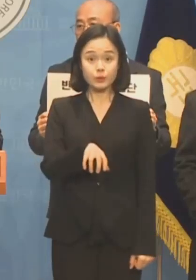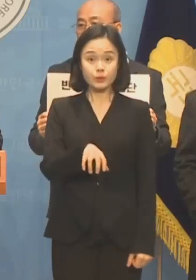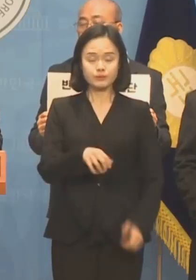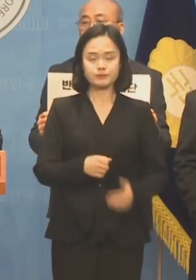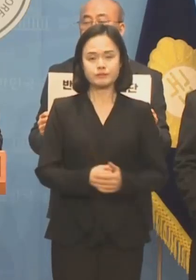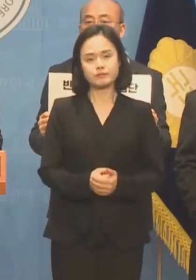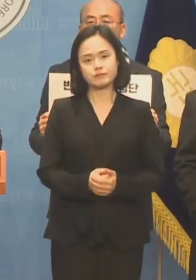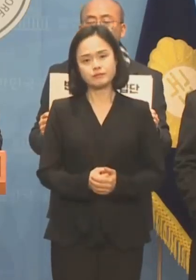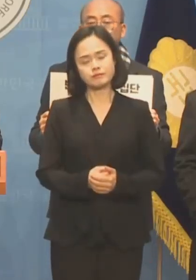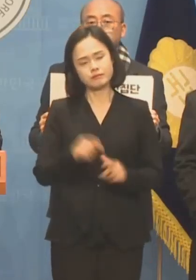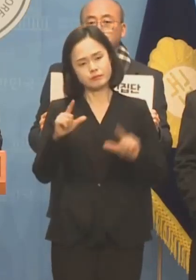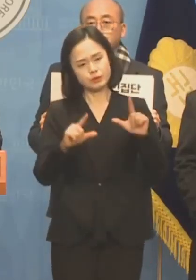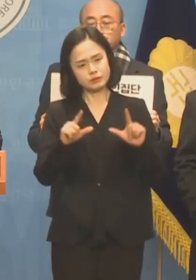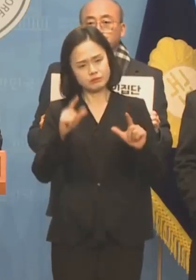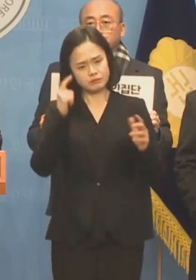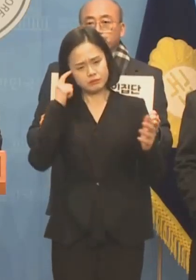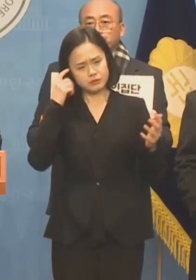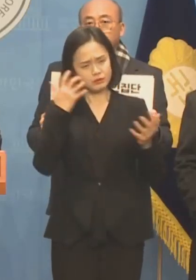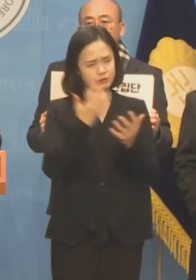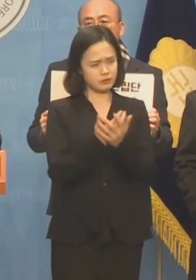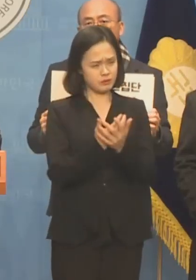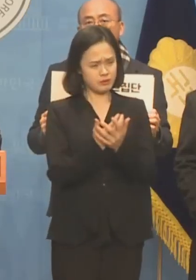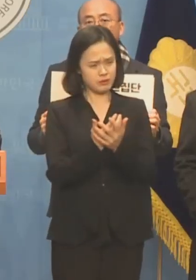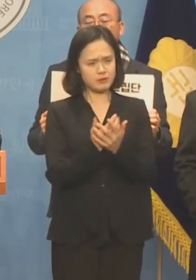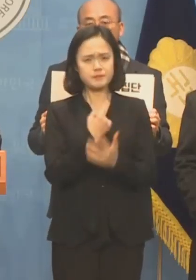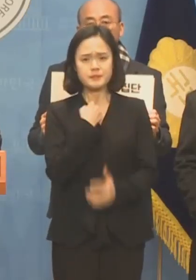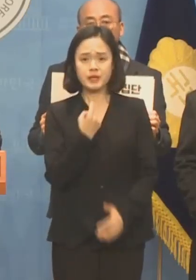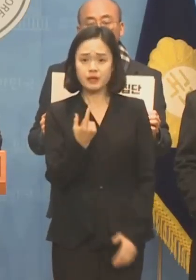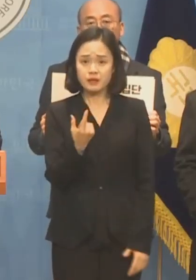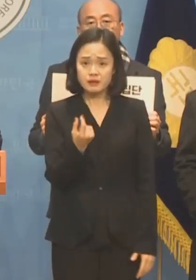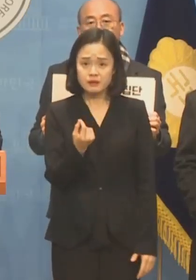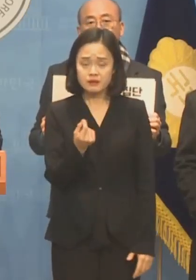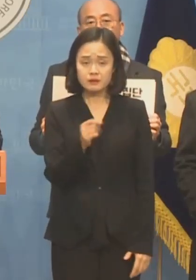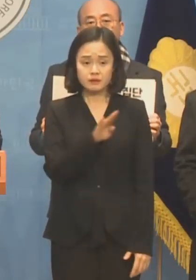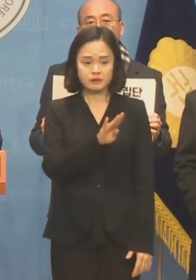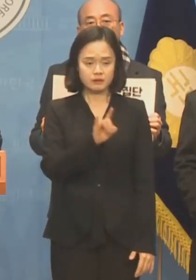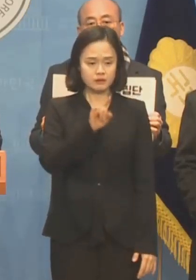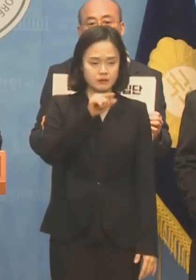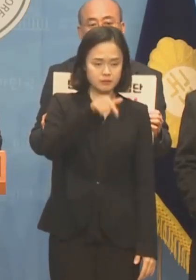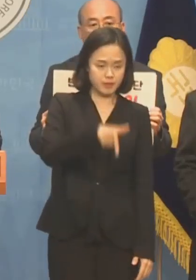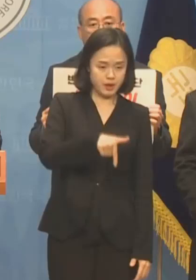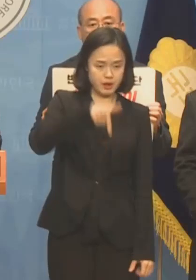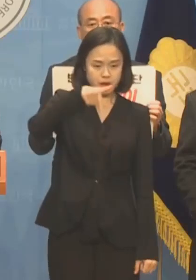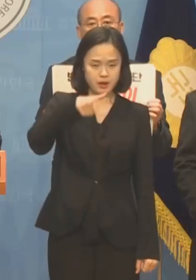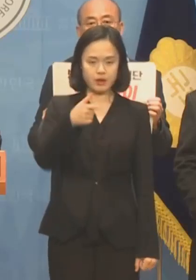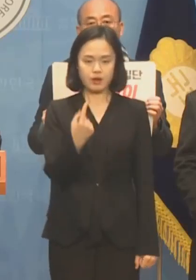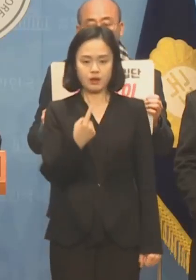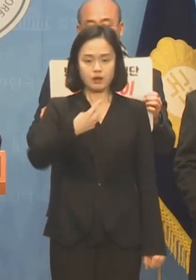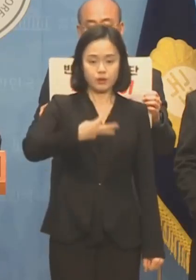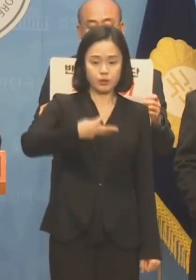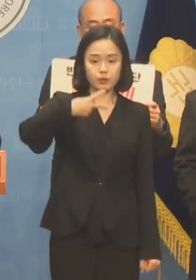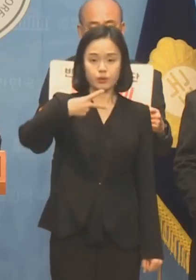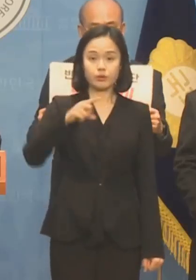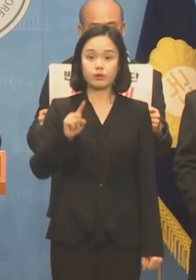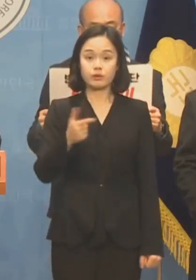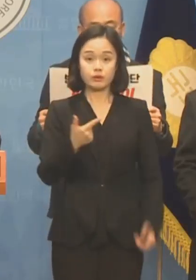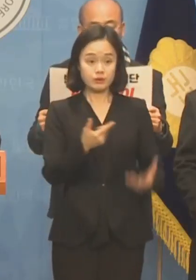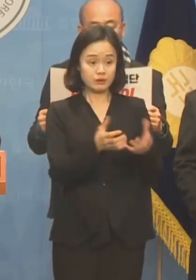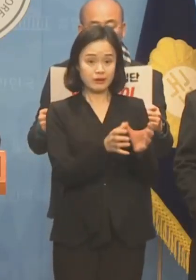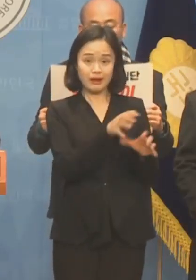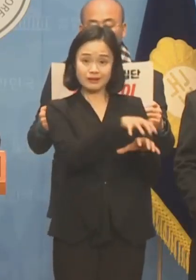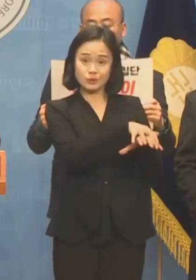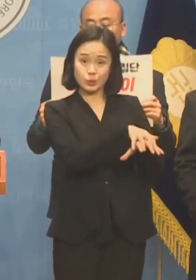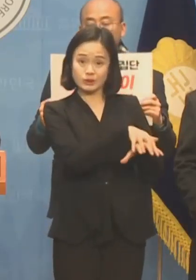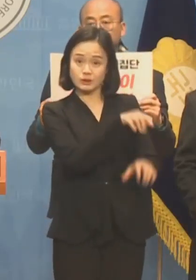접했습니다. 잊고 있었던 백골단, 그 백골단이 국민의힘당 소속의 김민전 의원의